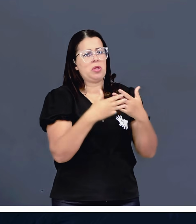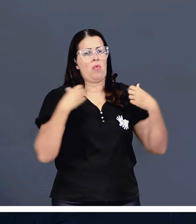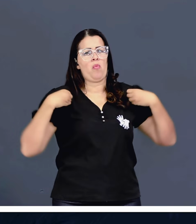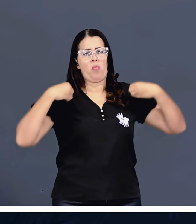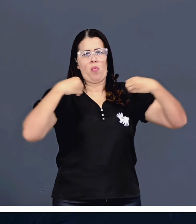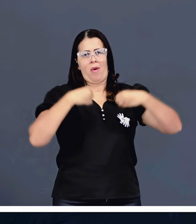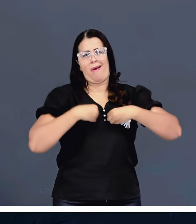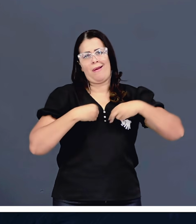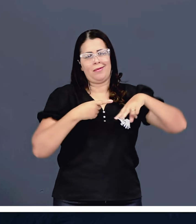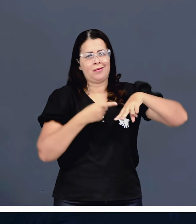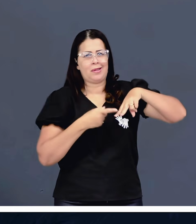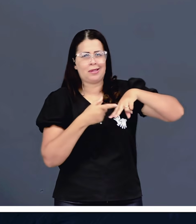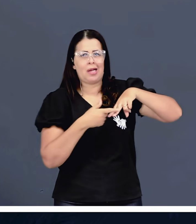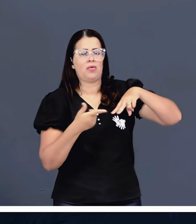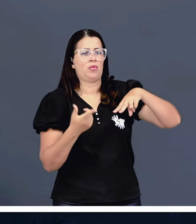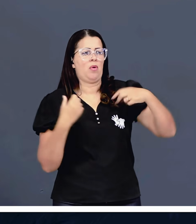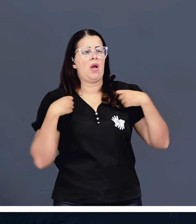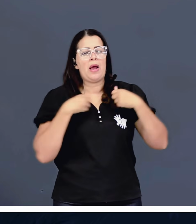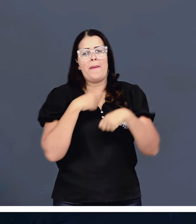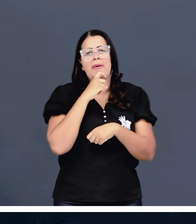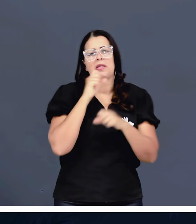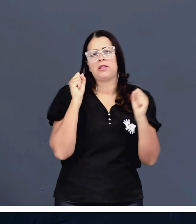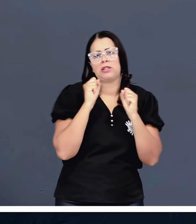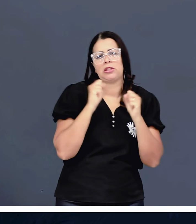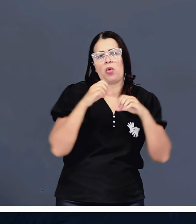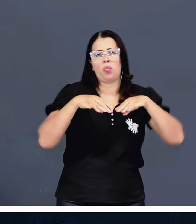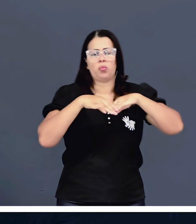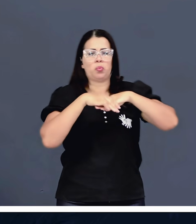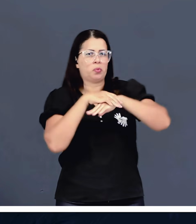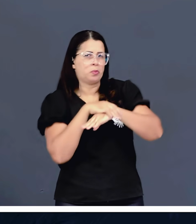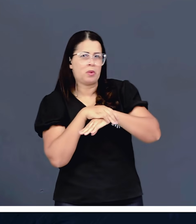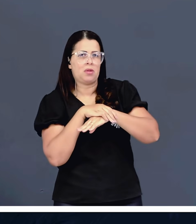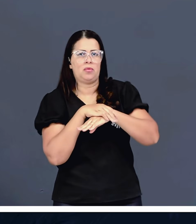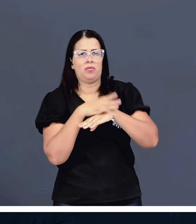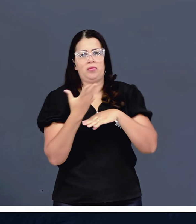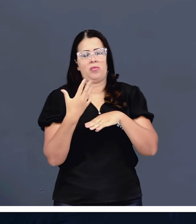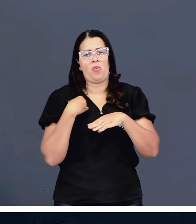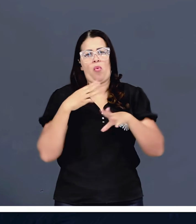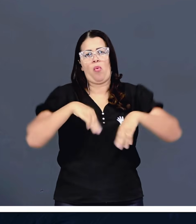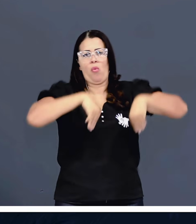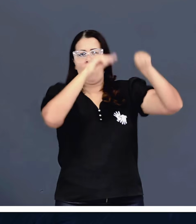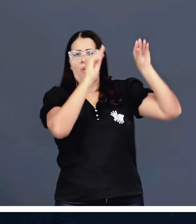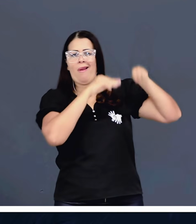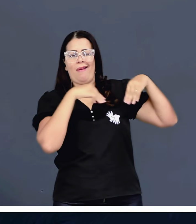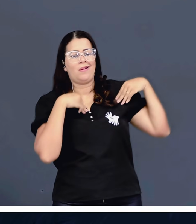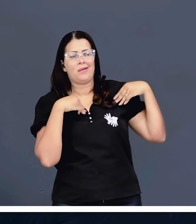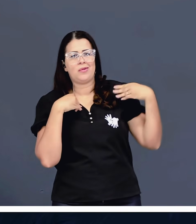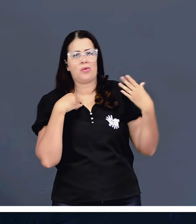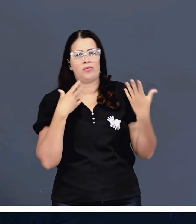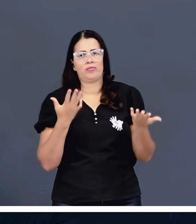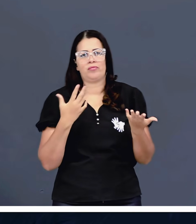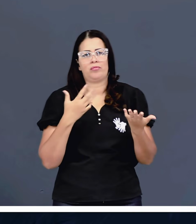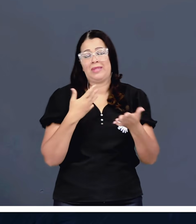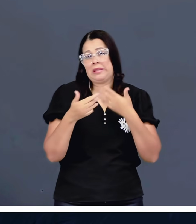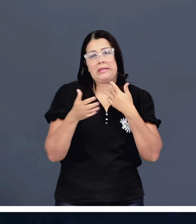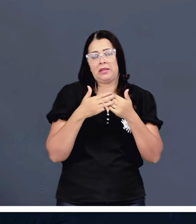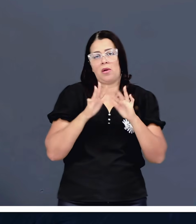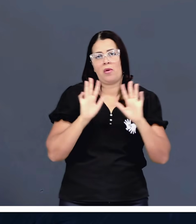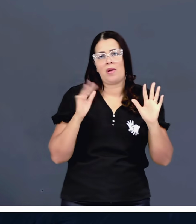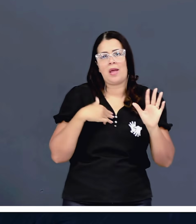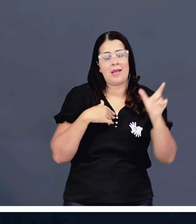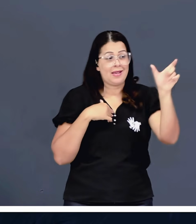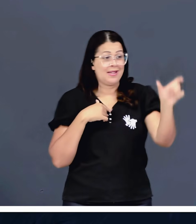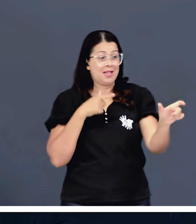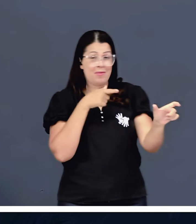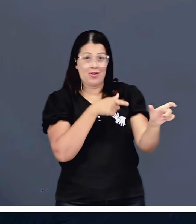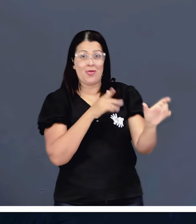moletom, uma calça, uma camisa de frio, um sapato, um cobertor, um edredom, essa